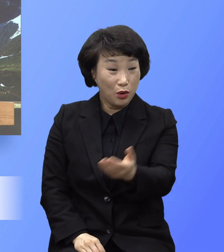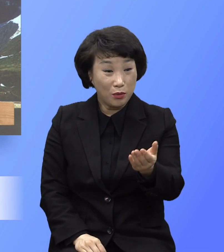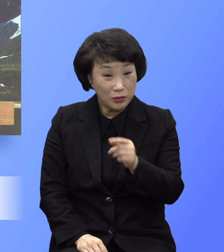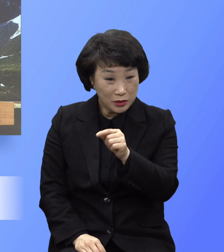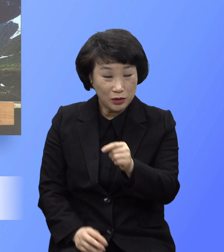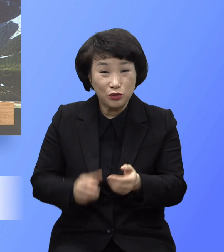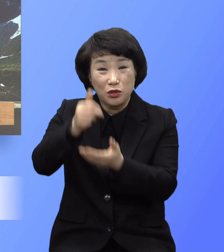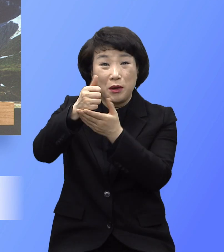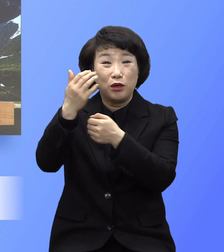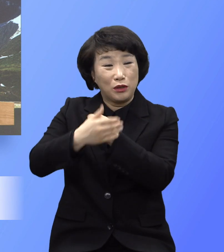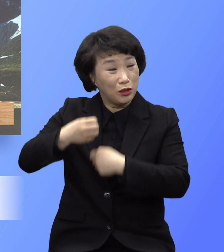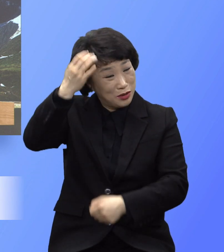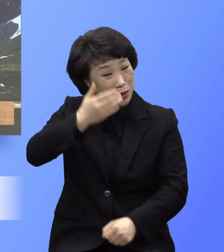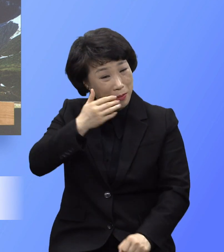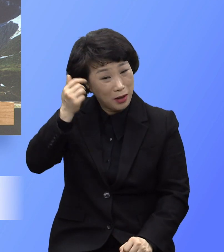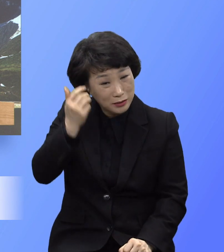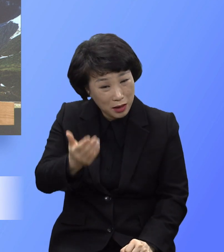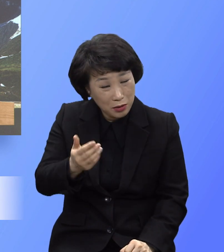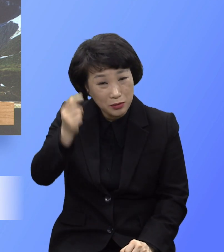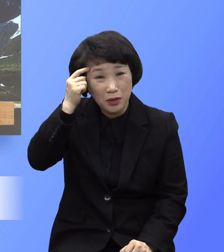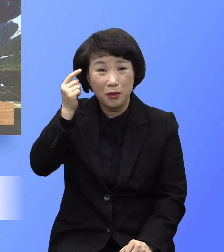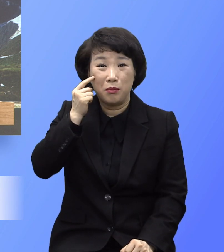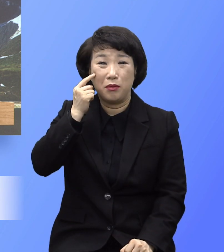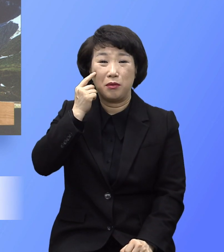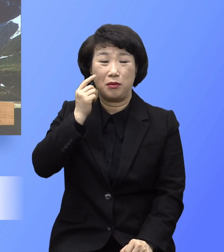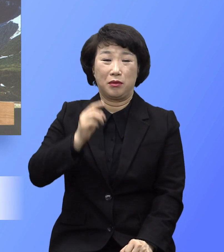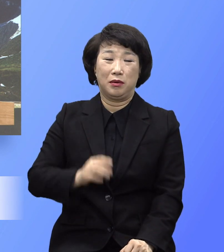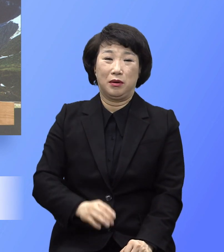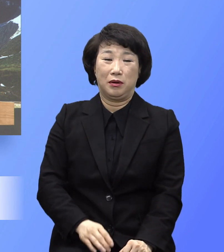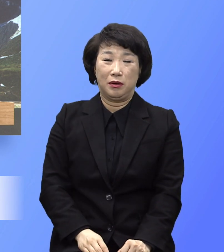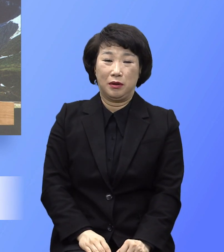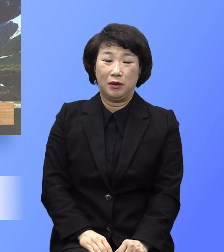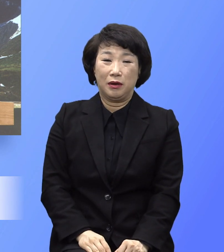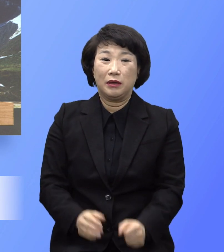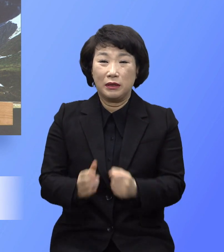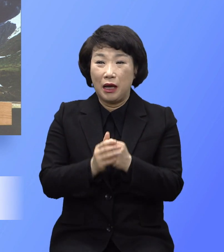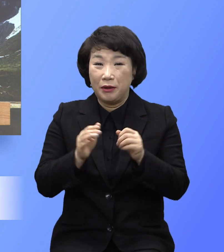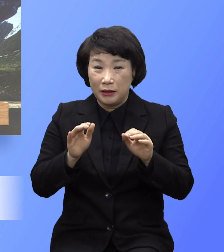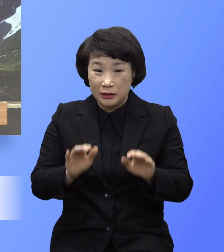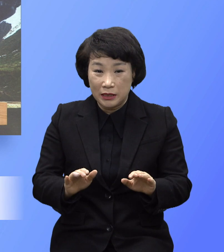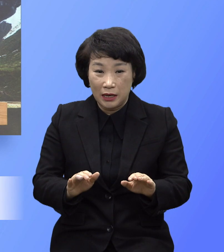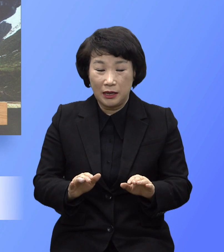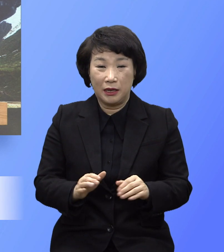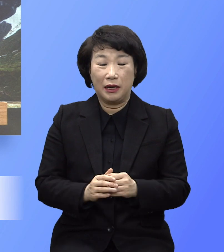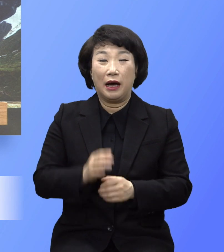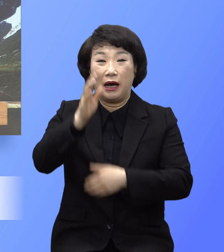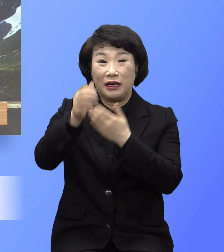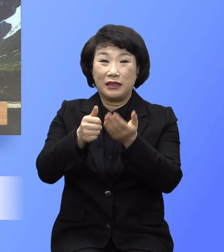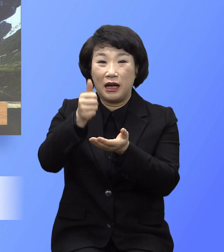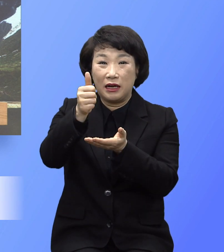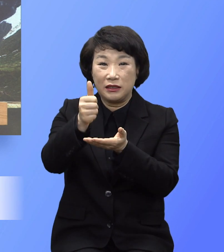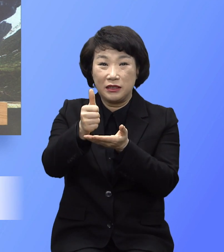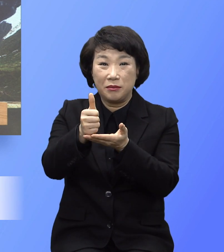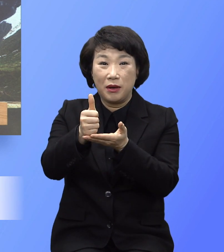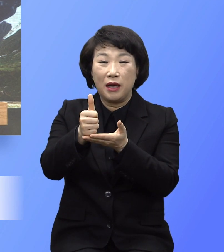어떻게 잊어버릴 수 있겠는가 생각 한번 해보세요. 그러므로 하나님의